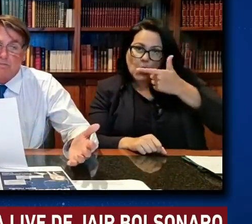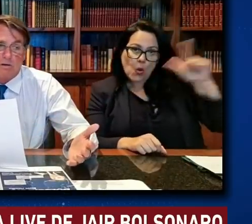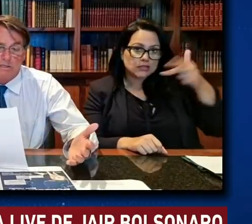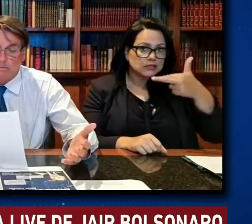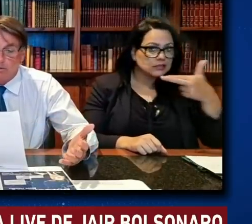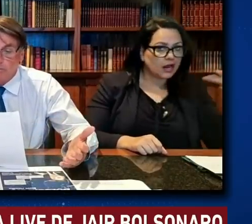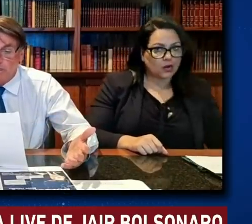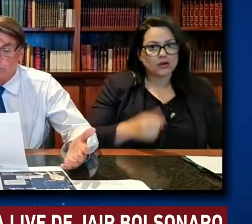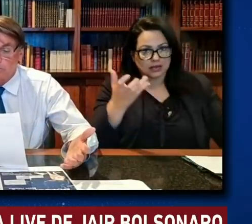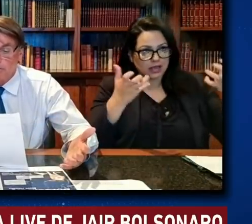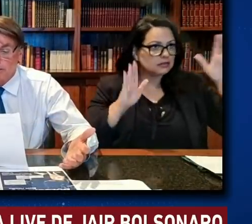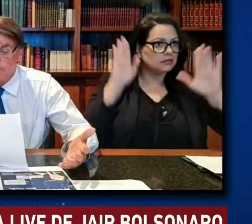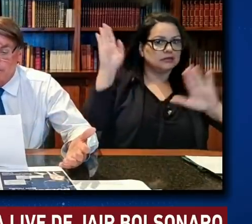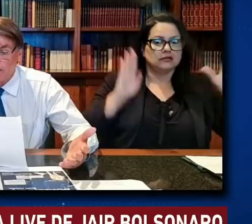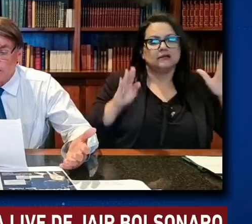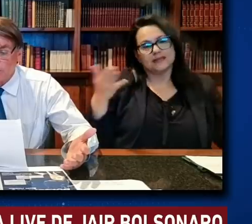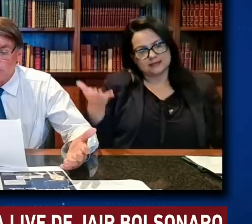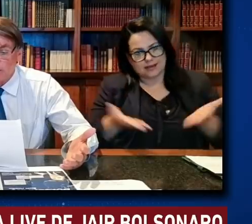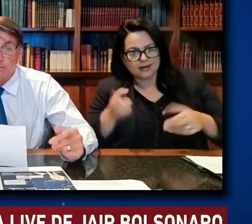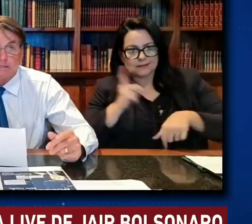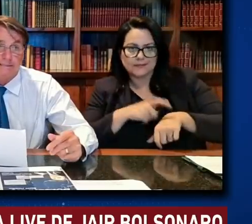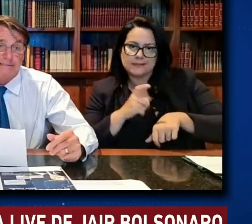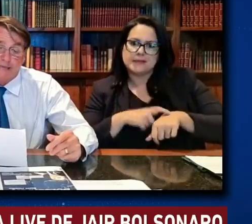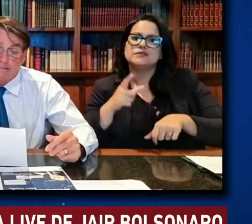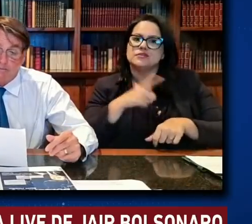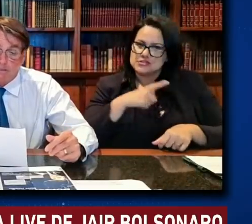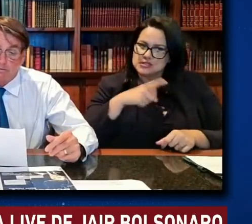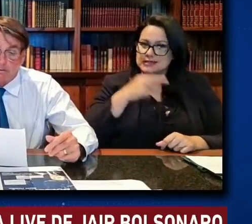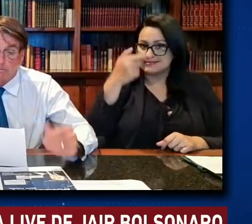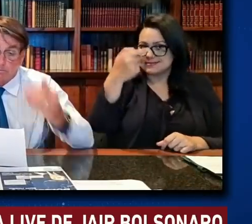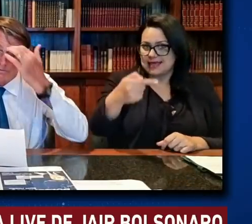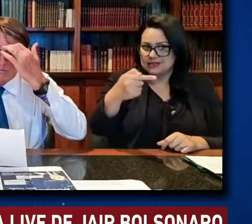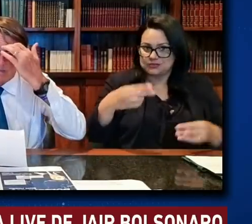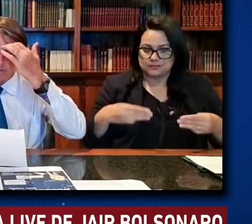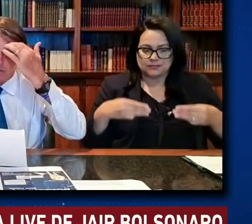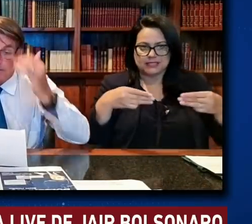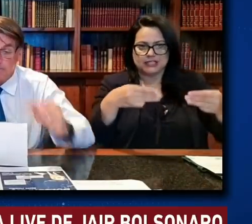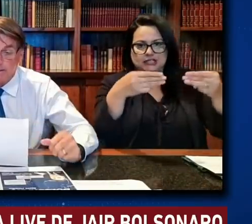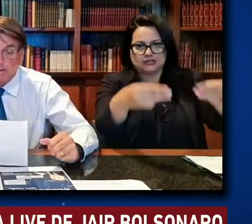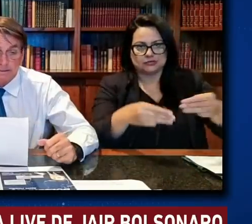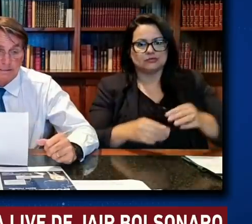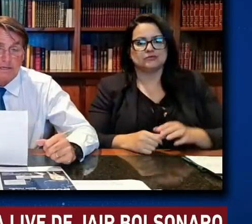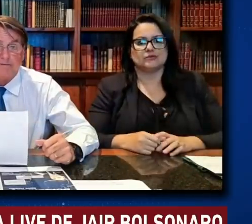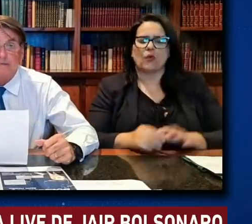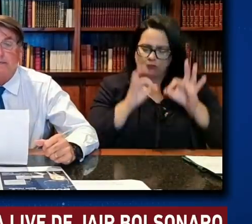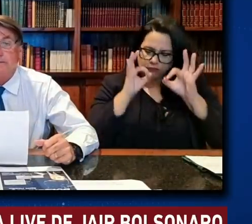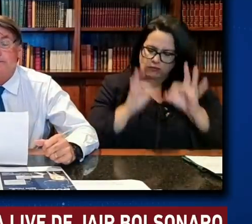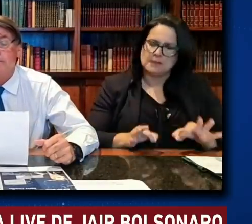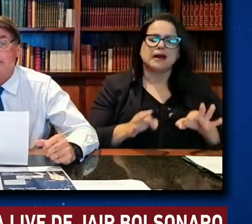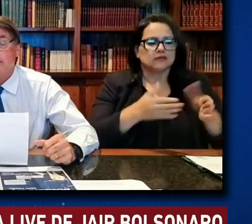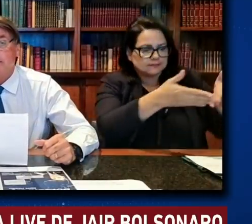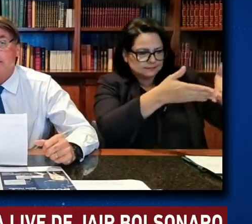disputar alguma coisa, mas no momento, Zé Maria, nós temos aqui 7 ministros, né? Confirmados aqui que se